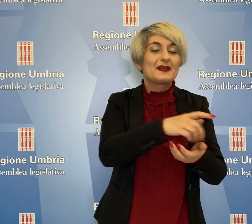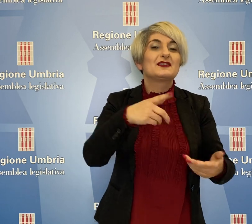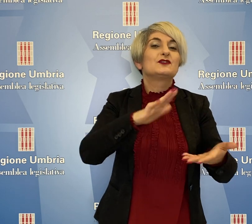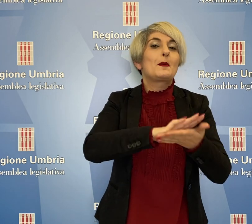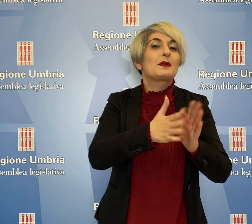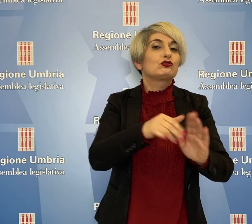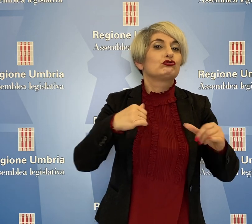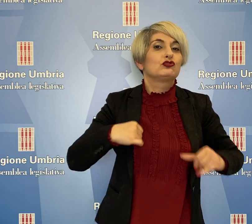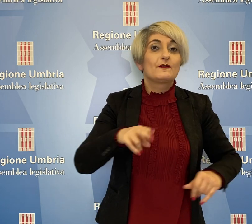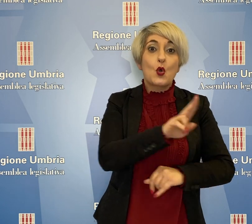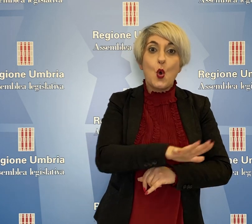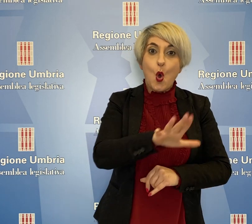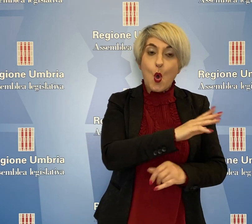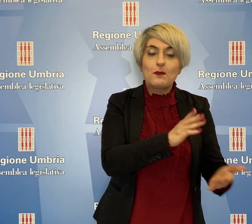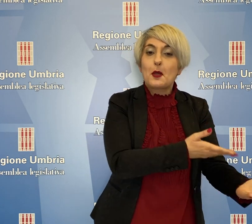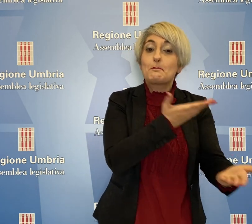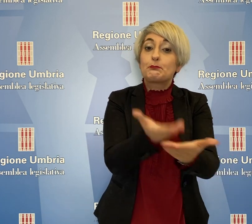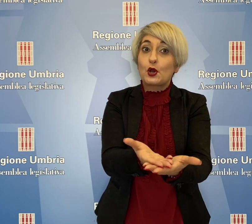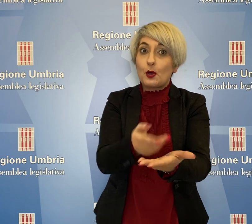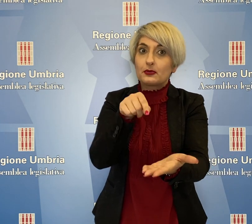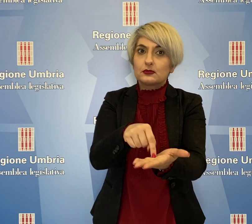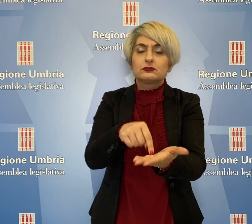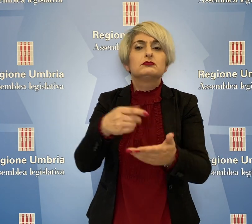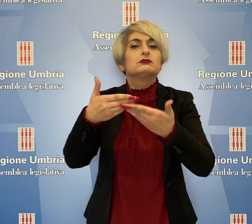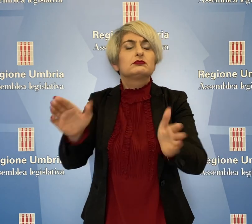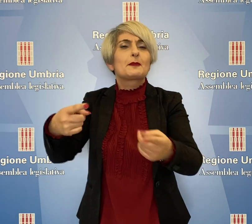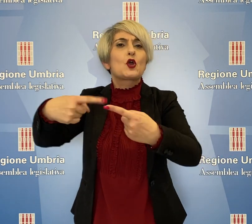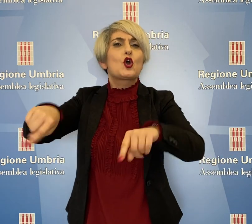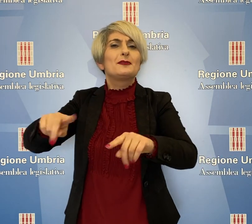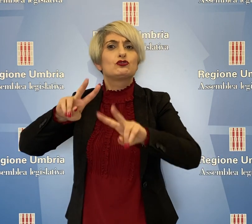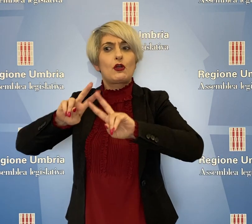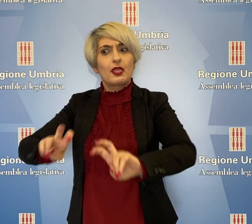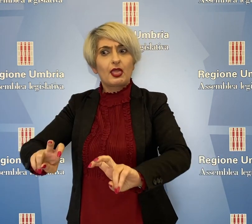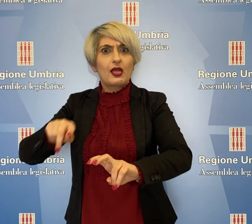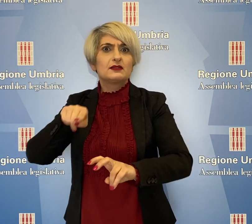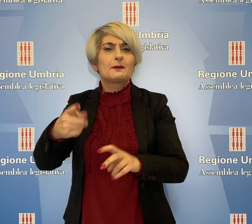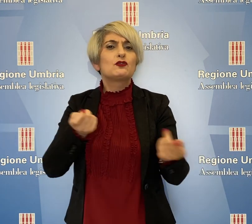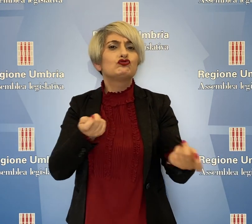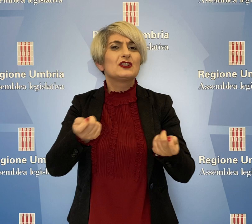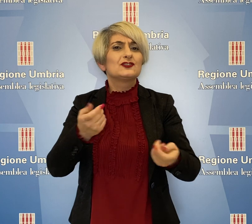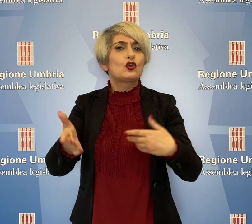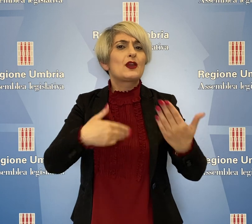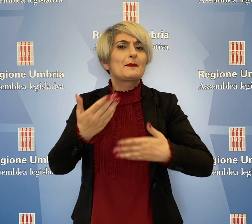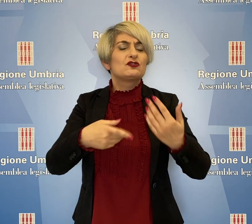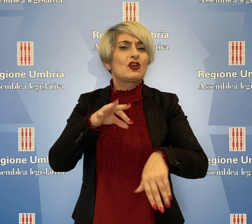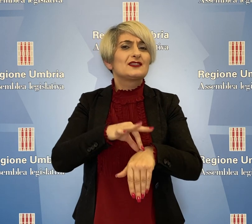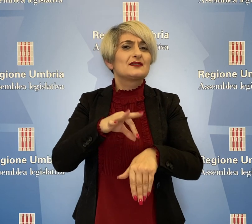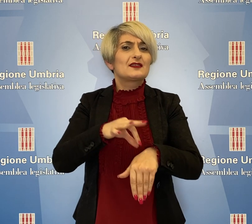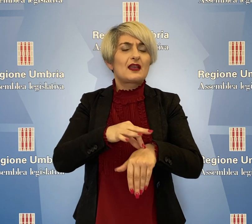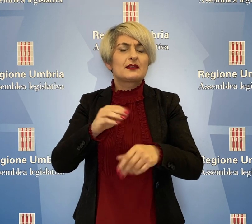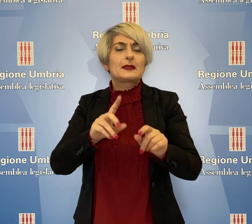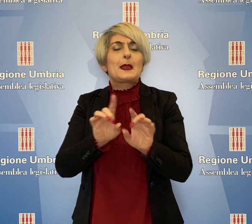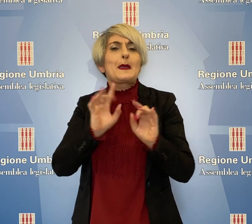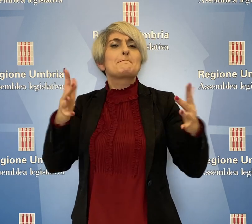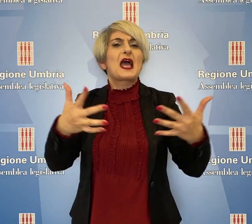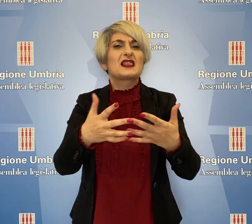civico per l'umbria di istituire una commissione di inchiesta sulla gestione dell'emergenza sanitaria durante la pandemia da covi